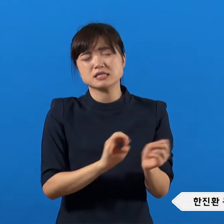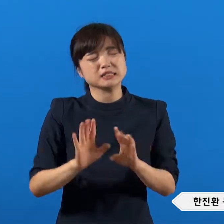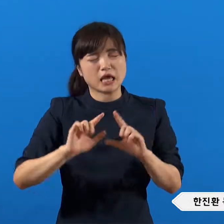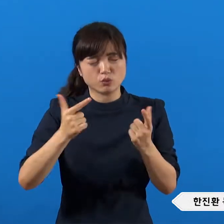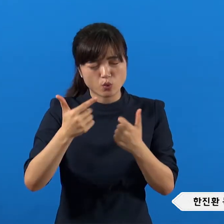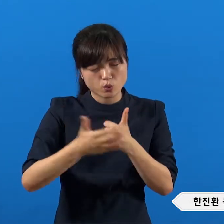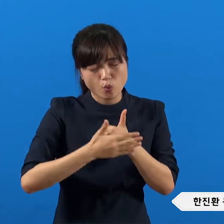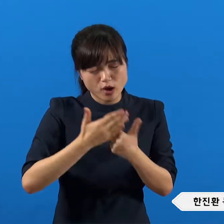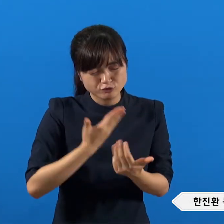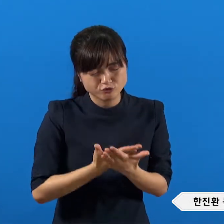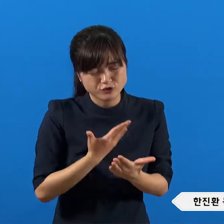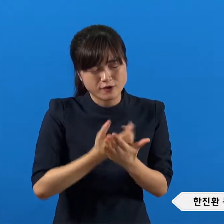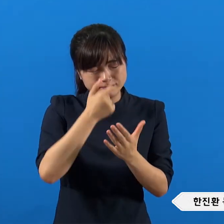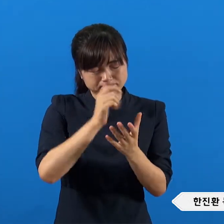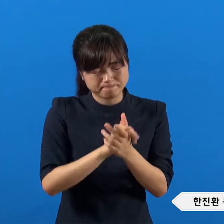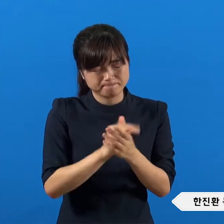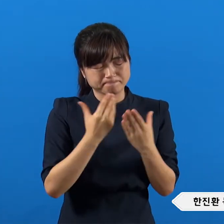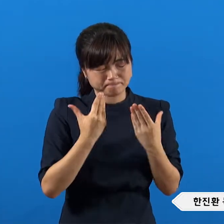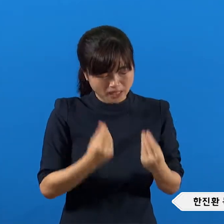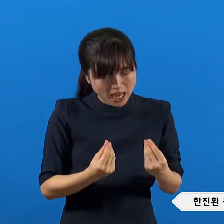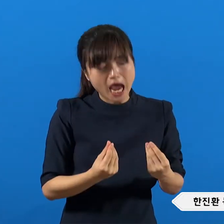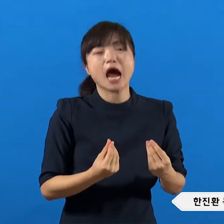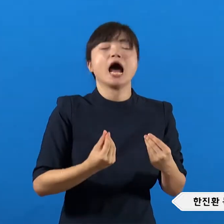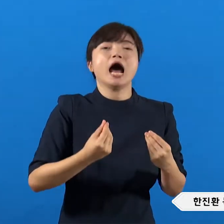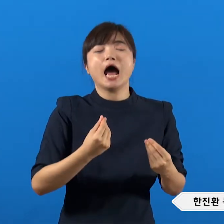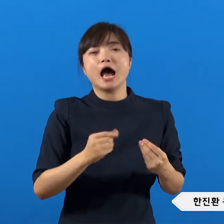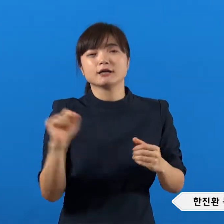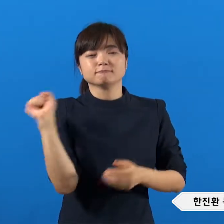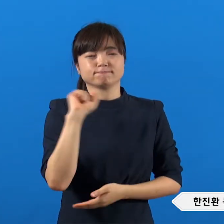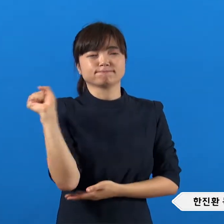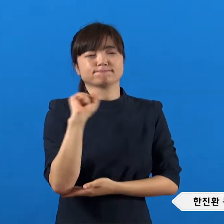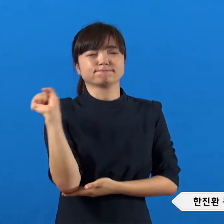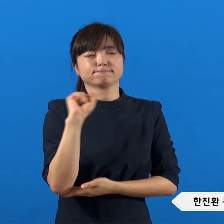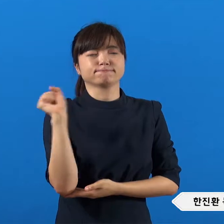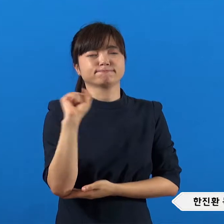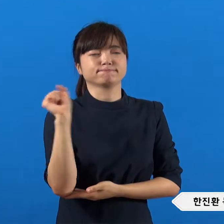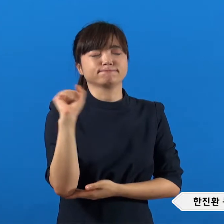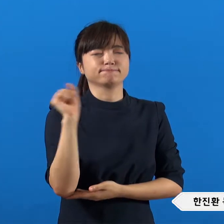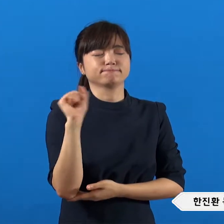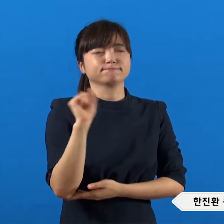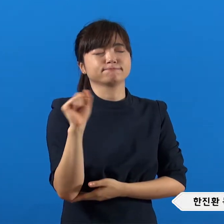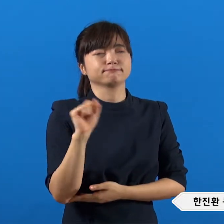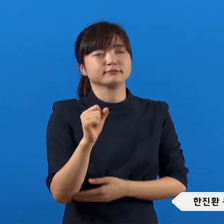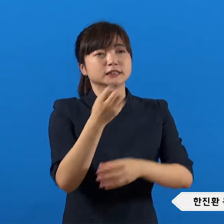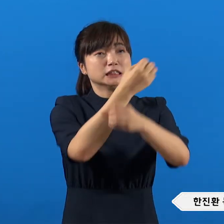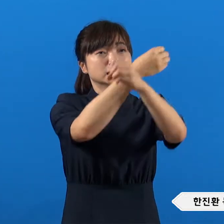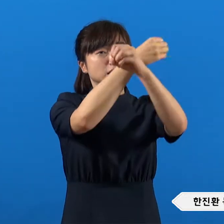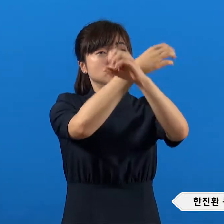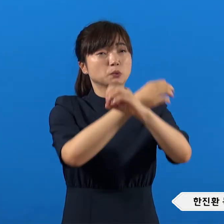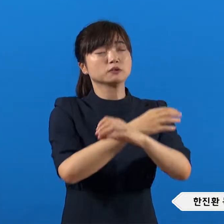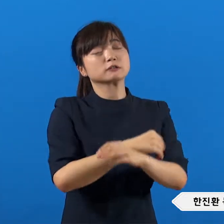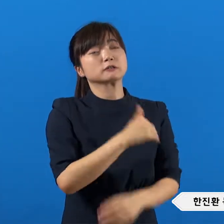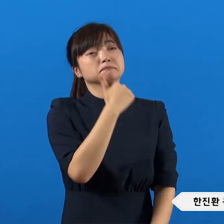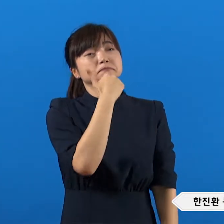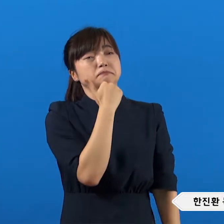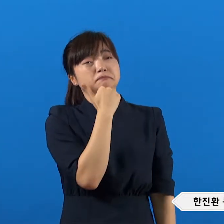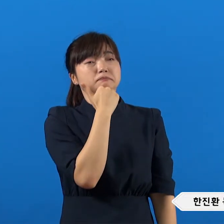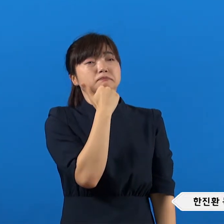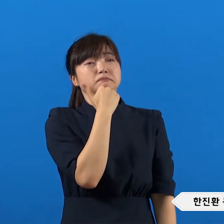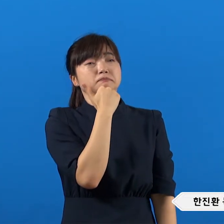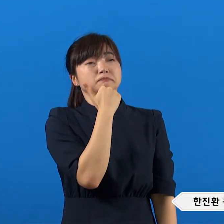기도한답니다. 어느 날도 그렇게 기도하고 이제 출근을 하는데 신호등에 걸려가지고 대기하고